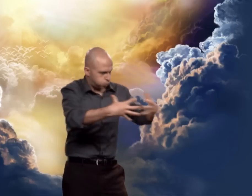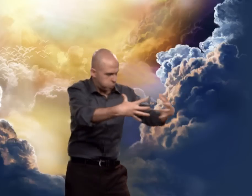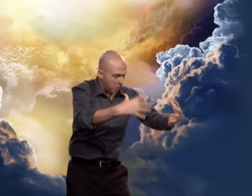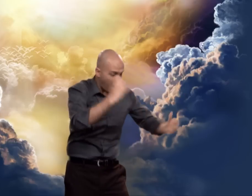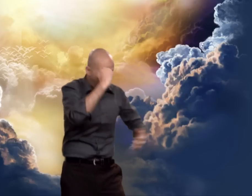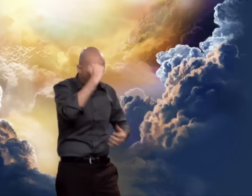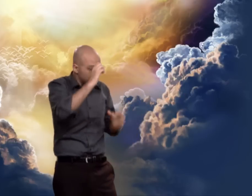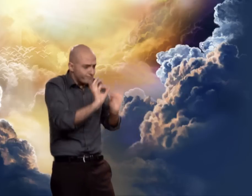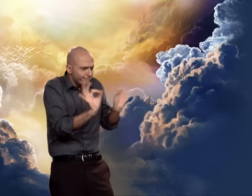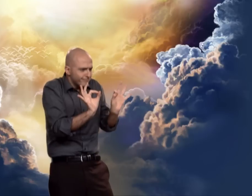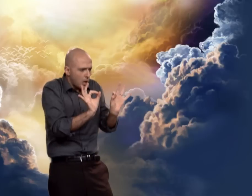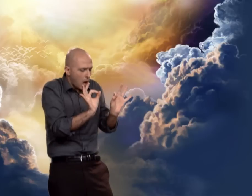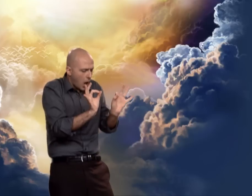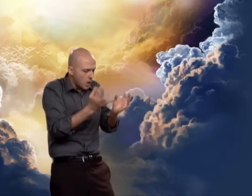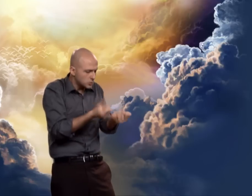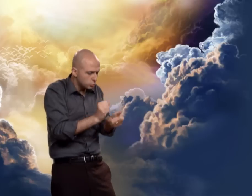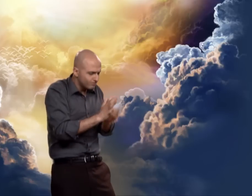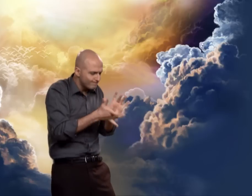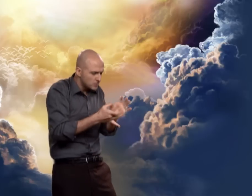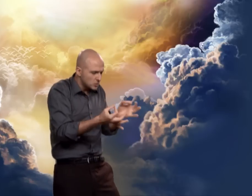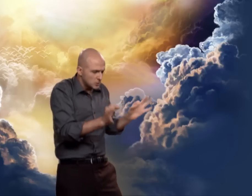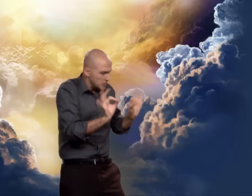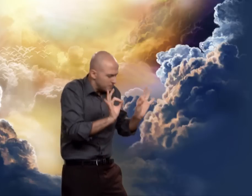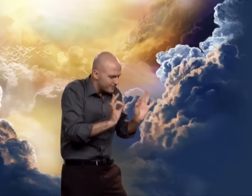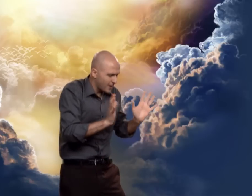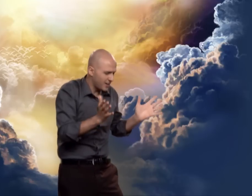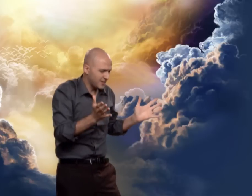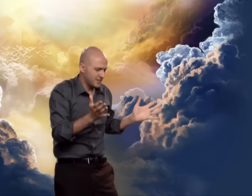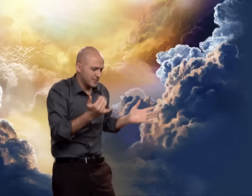e justa e misericordiosa, da parte de Deus. Como as